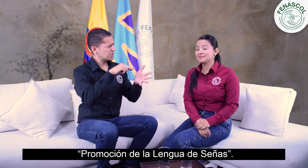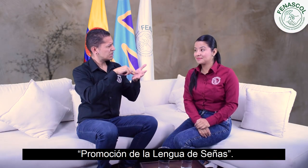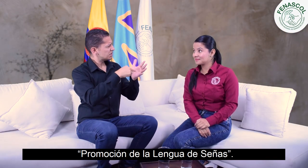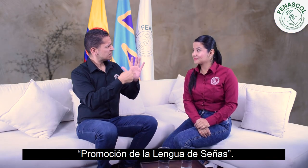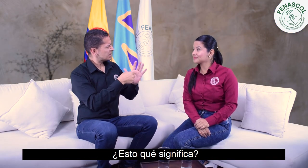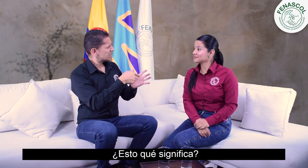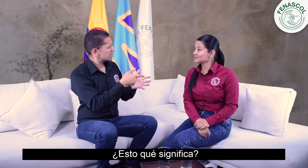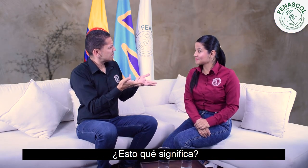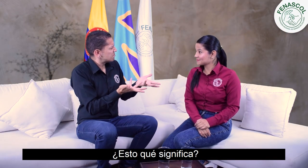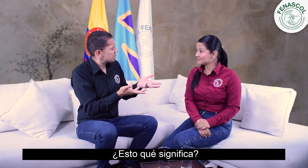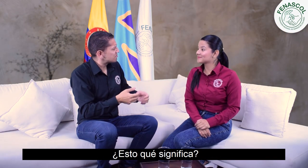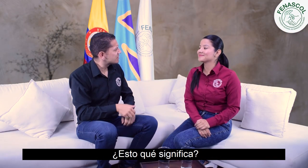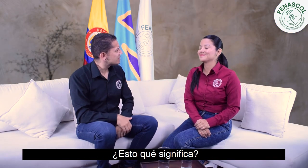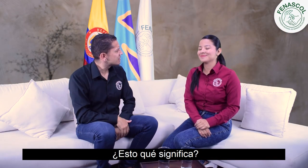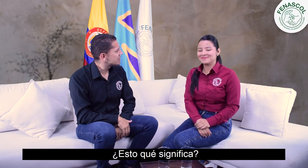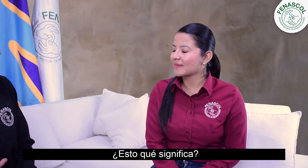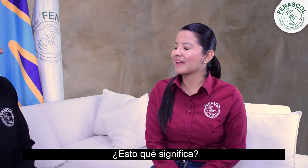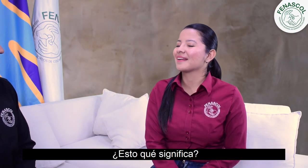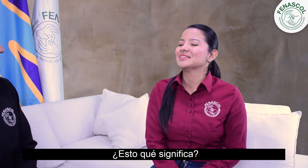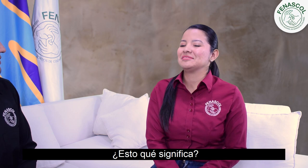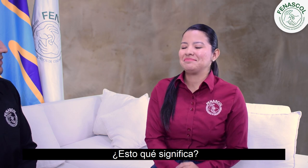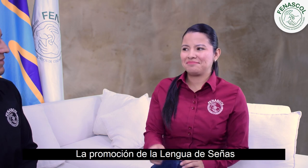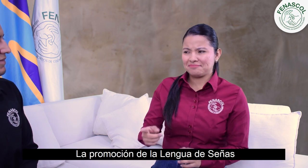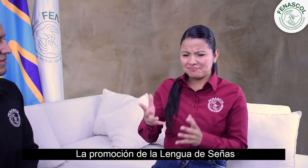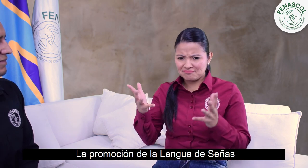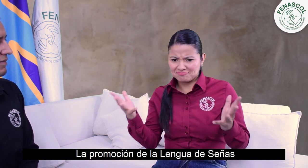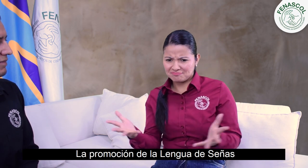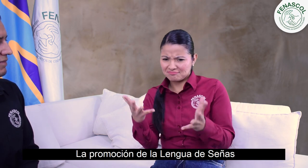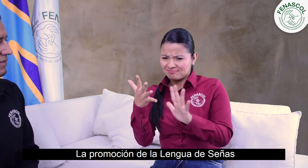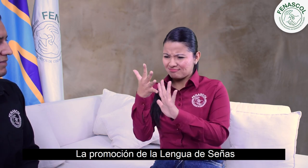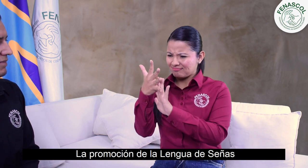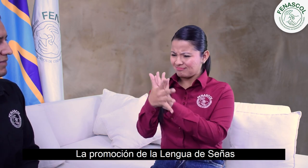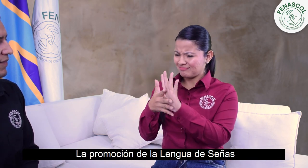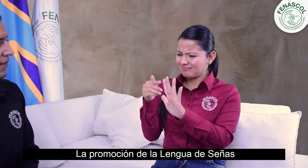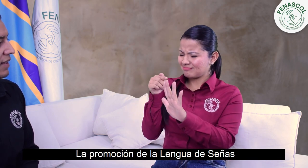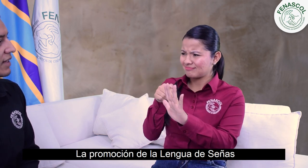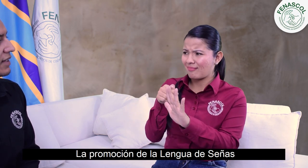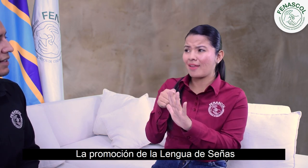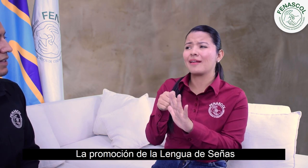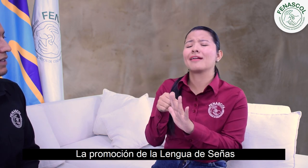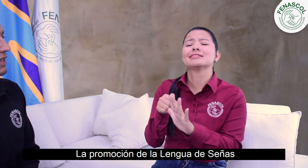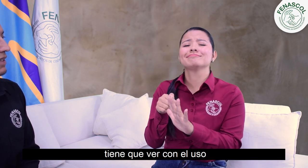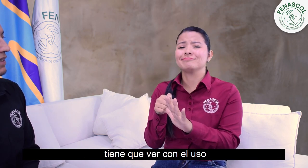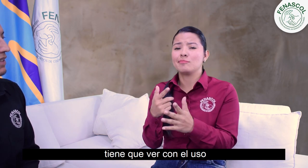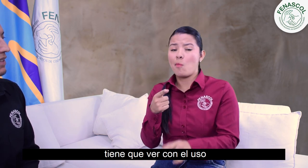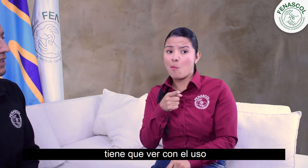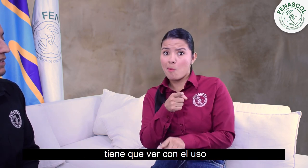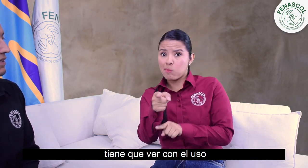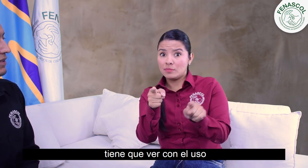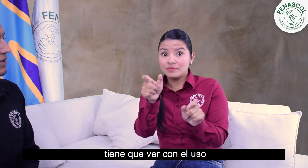¿Esto qué significa? La promoción de la lengua de señas tiene que ver con el uso